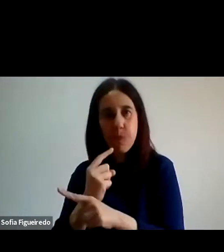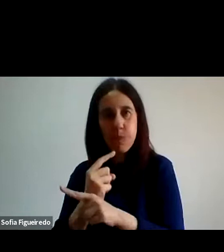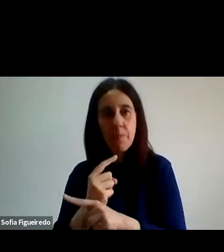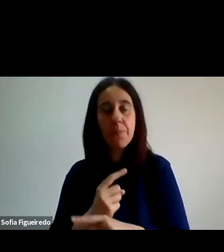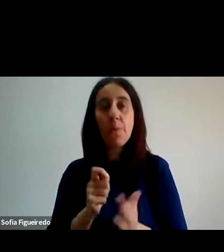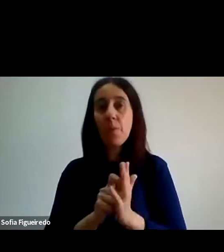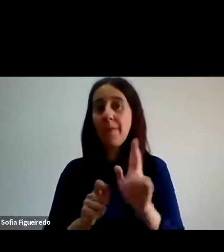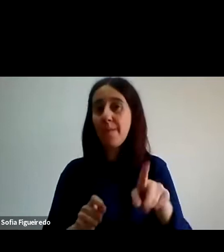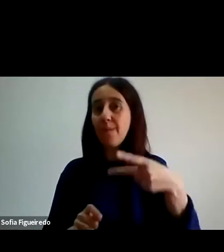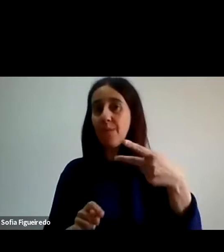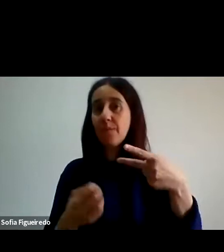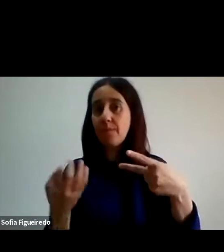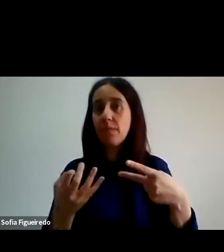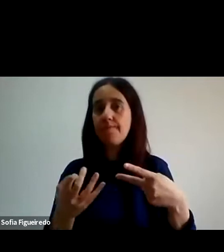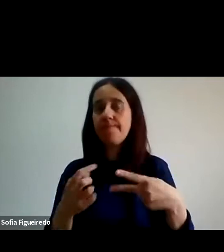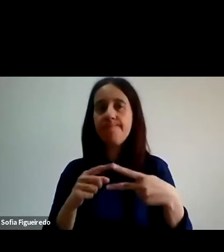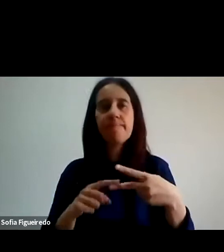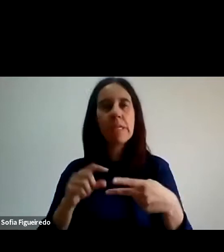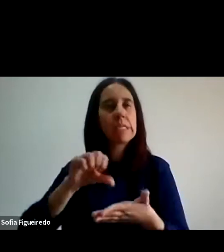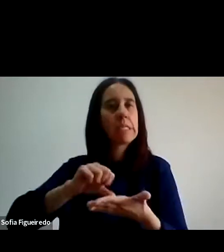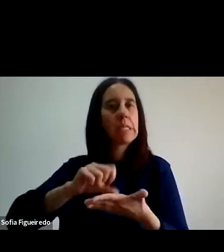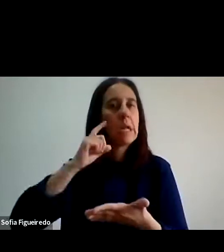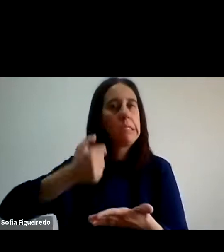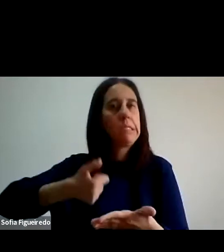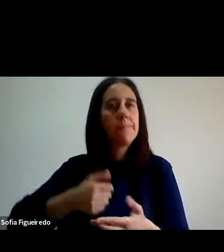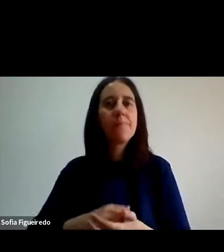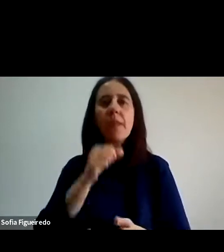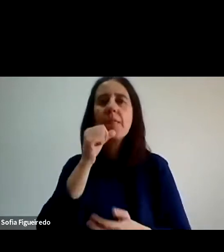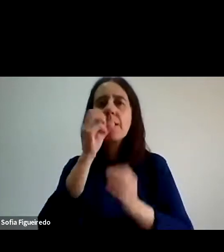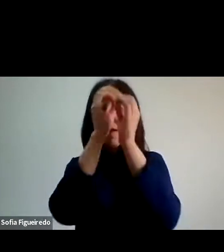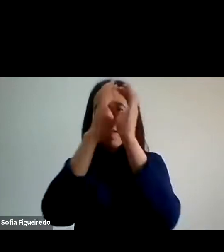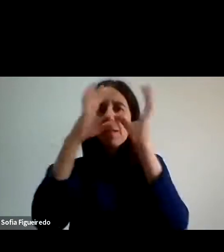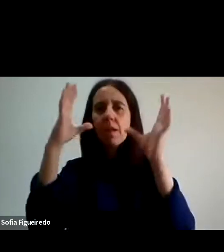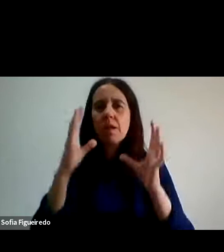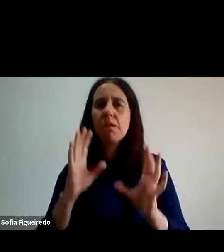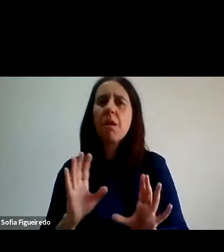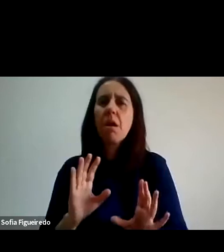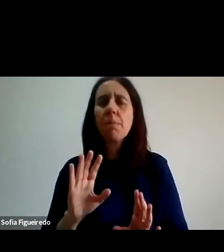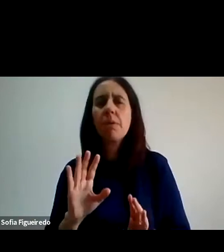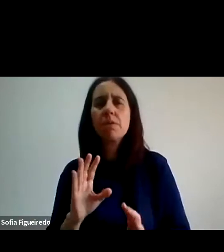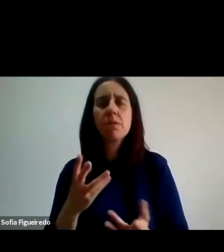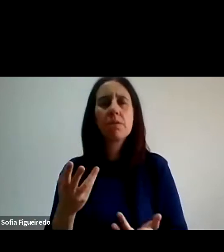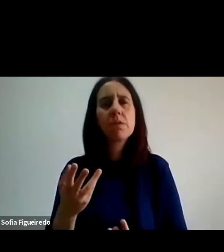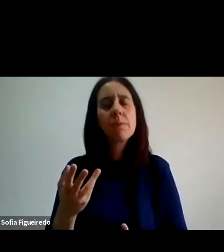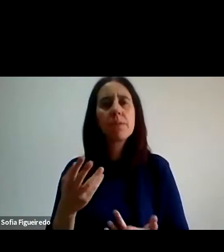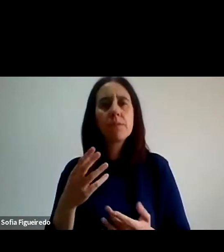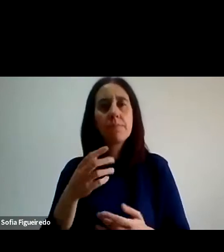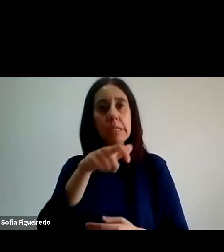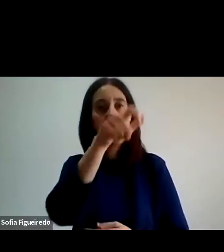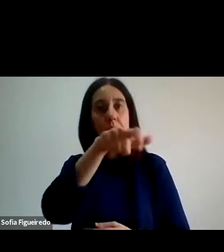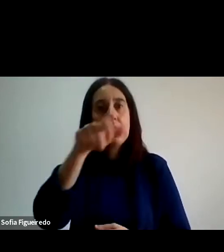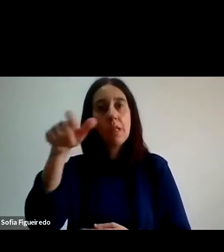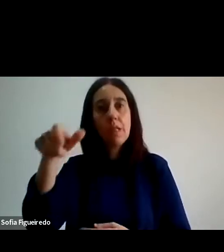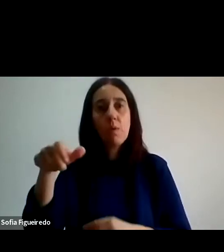pontos, de facto, são absolutamente centrais. E muitas vezes há aquela ideia de, não, mas comunicar para os cidadãos